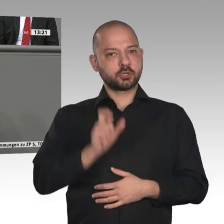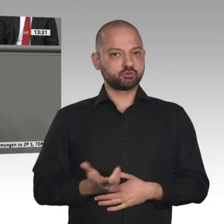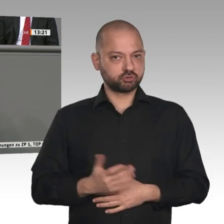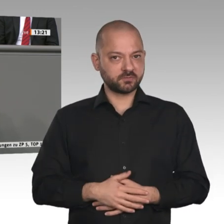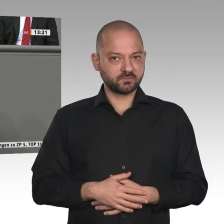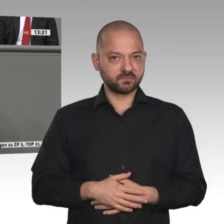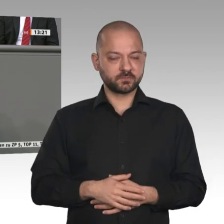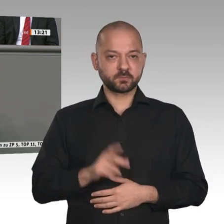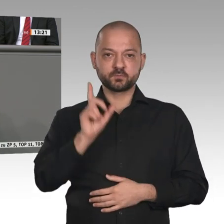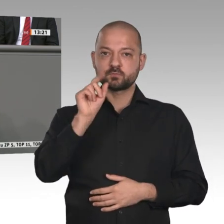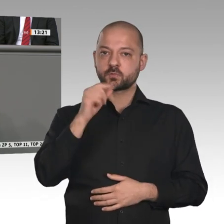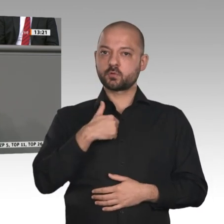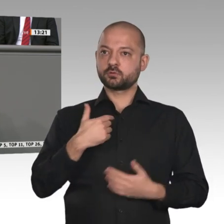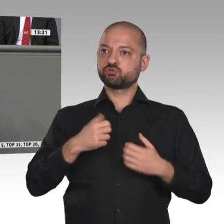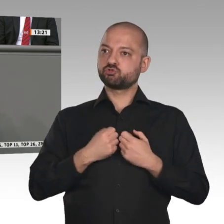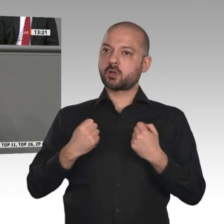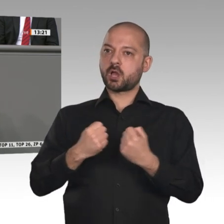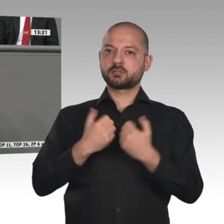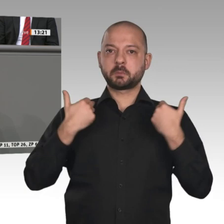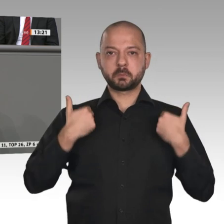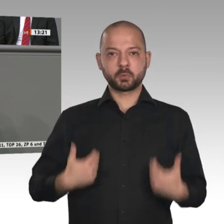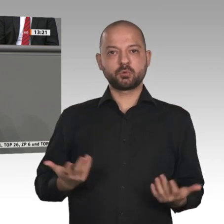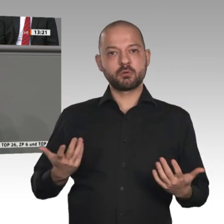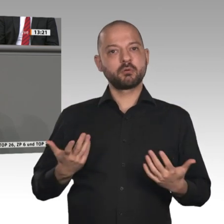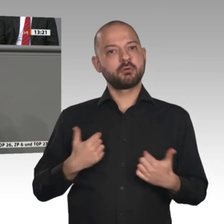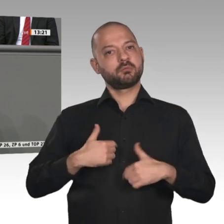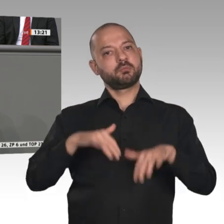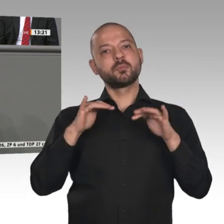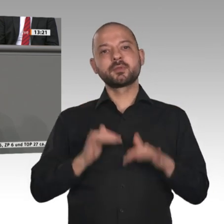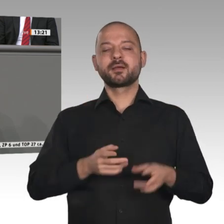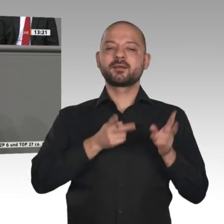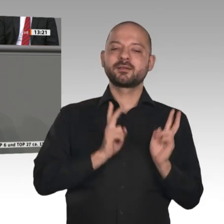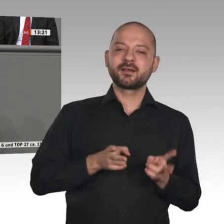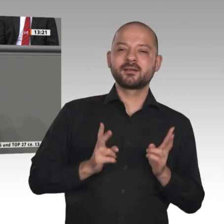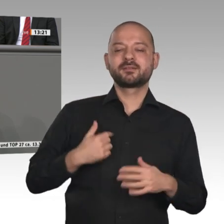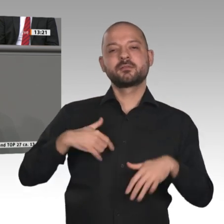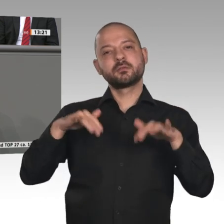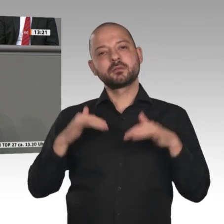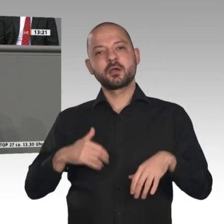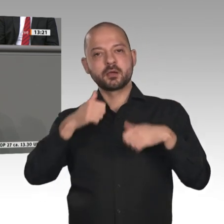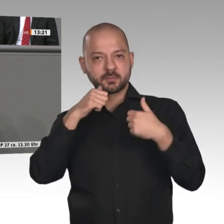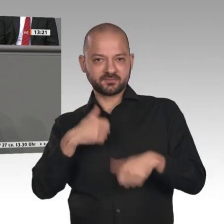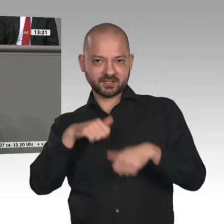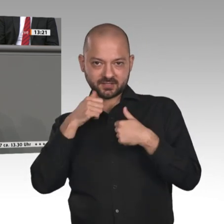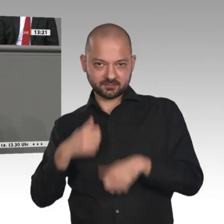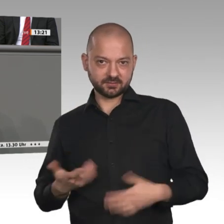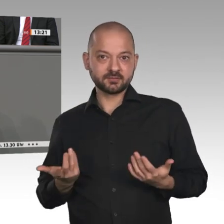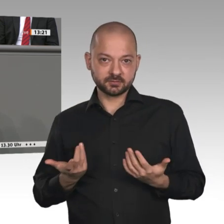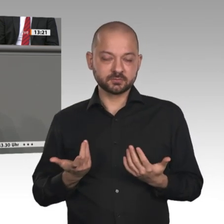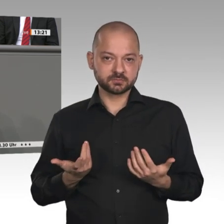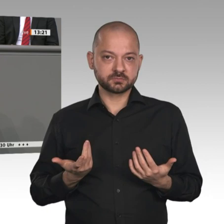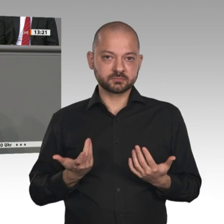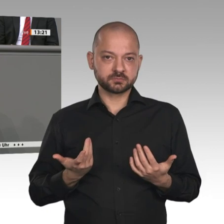Rechte und Pflichten. Den Pflichten versuchen sich sowohl dem rechten Spektrum